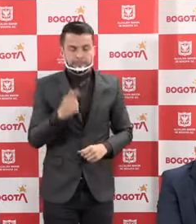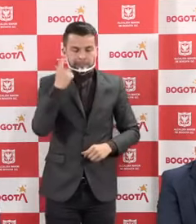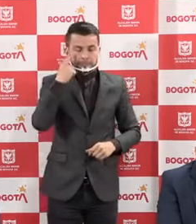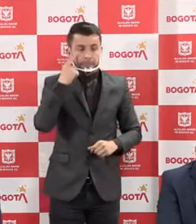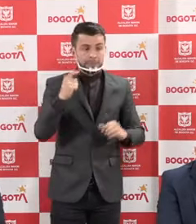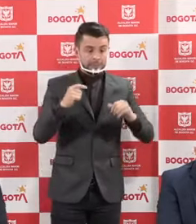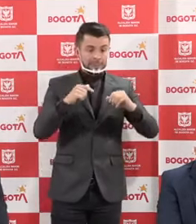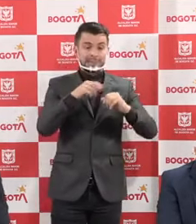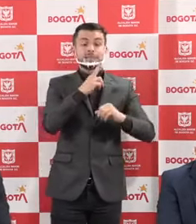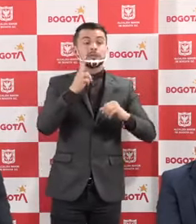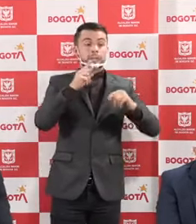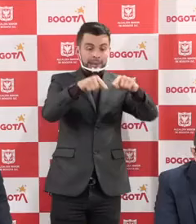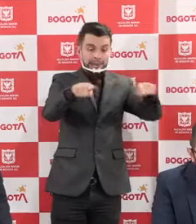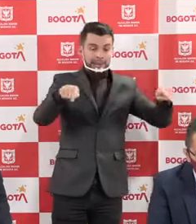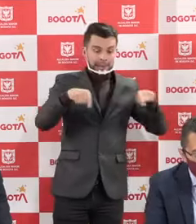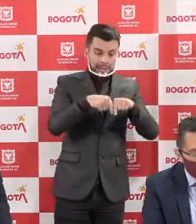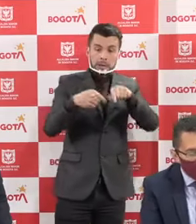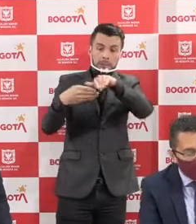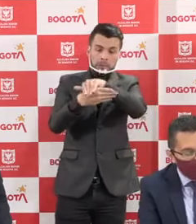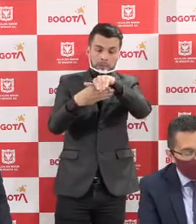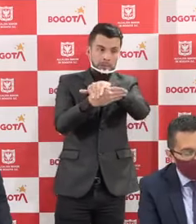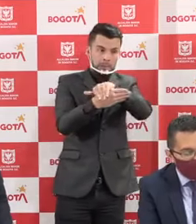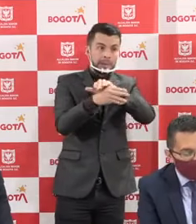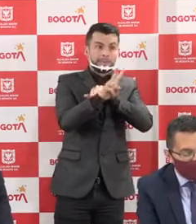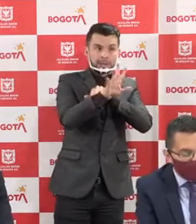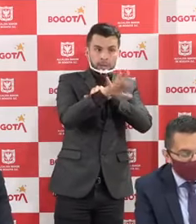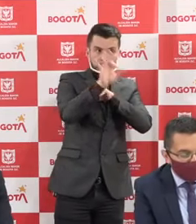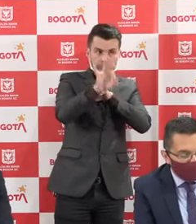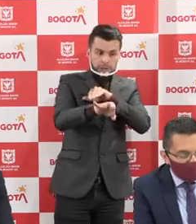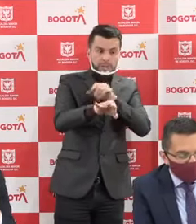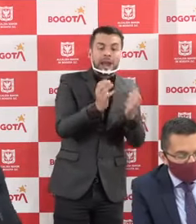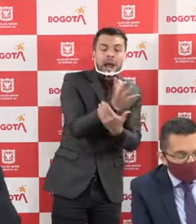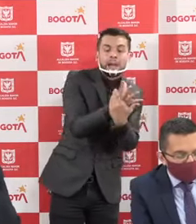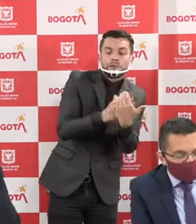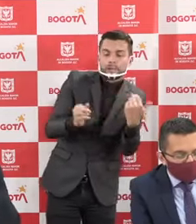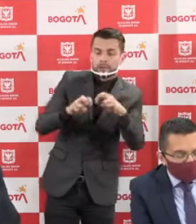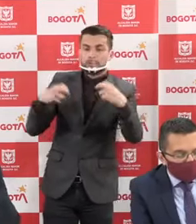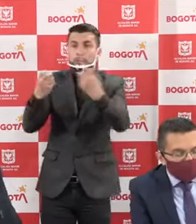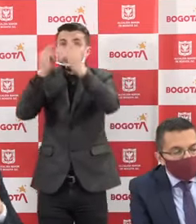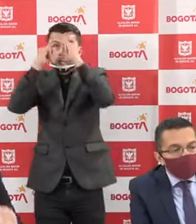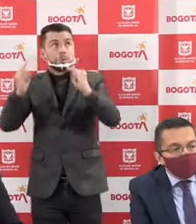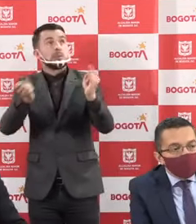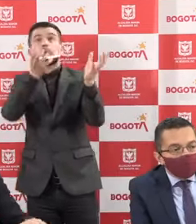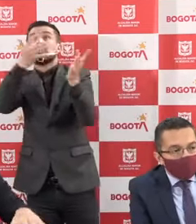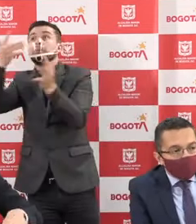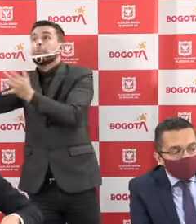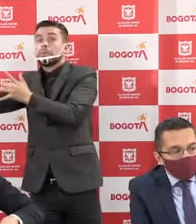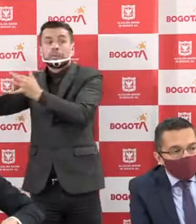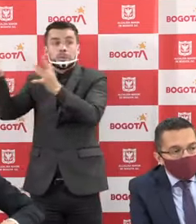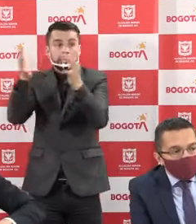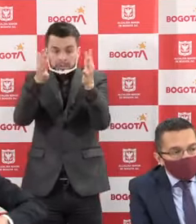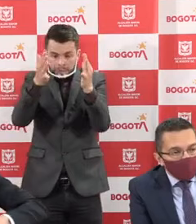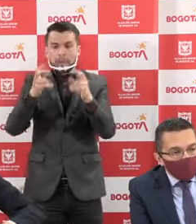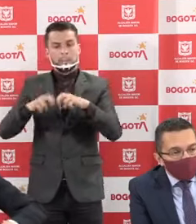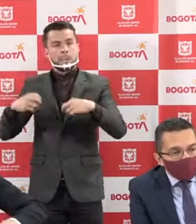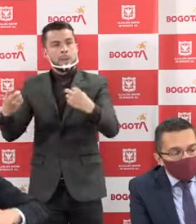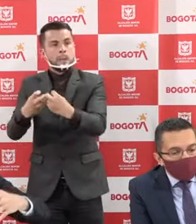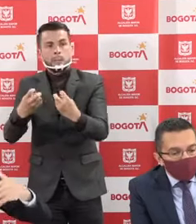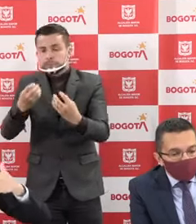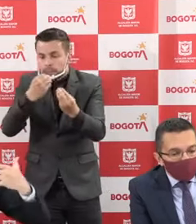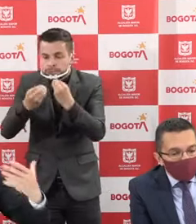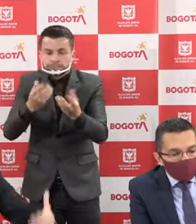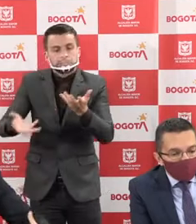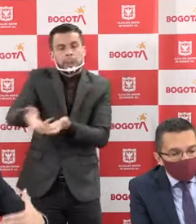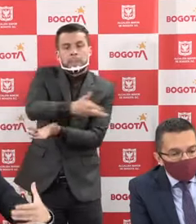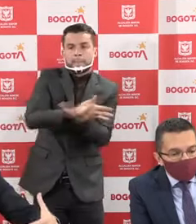cerradas hay 400 restaurantes que inician su piloto de bogotá a cielo abierto la próxima semana y la idea es que los restaurantes después del piloto